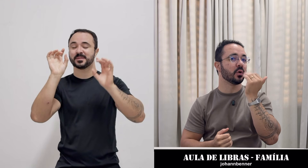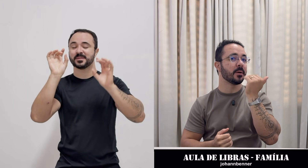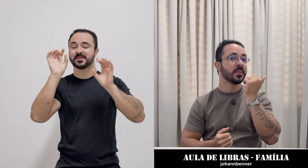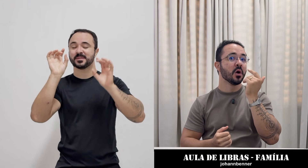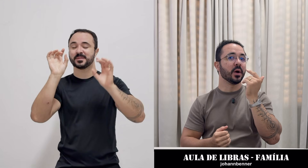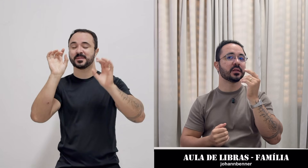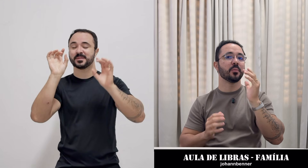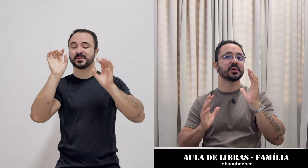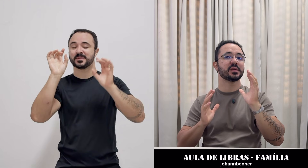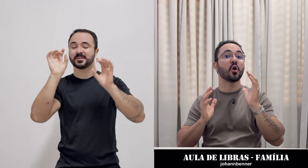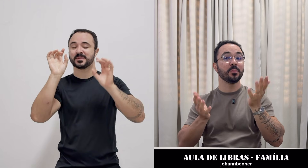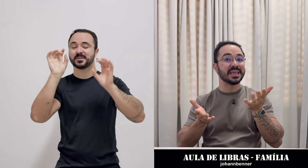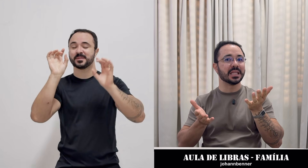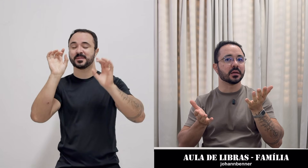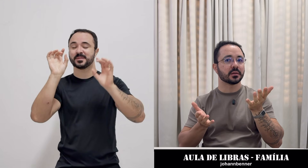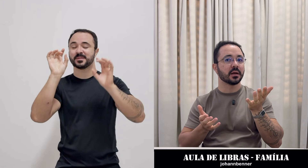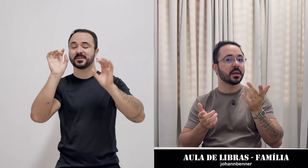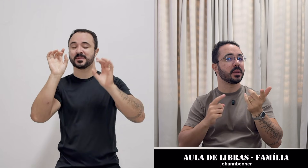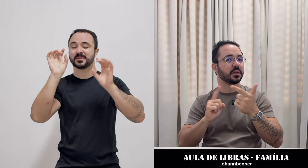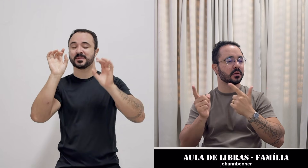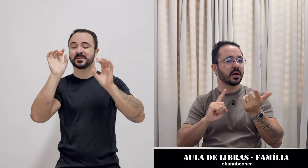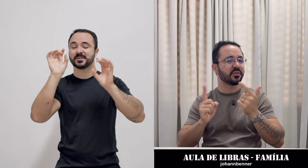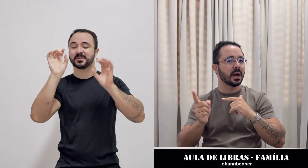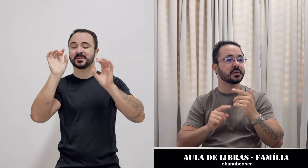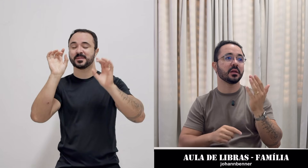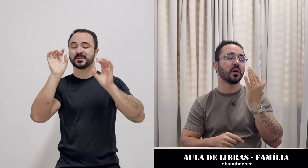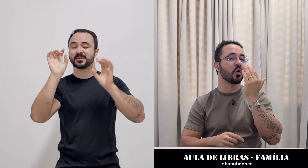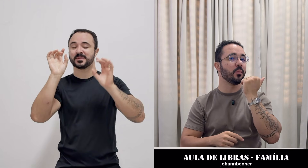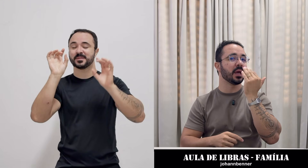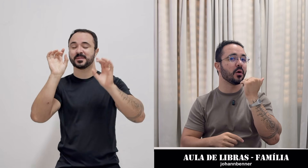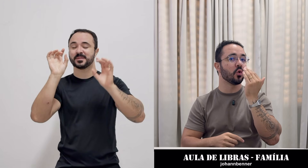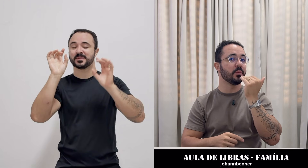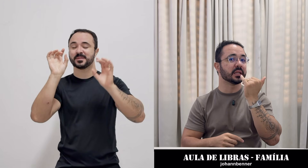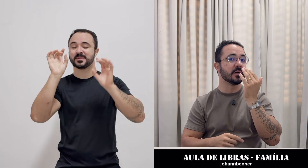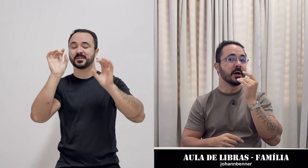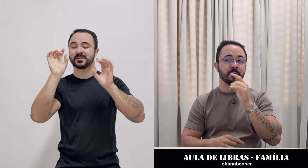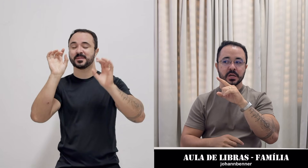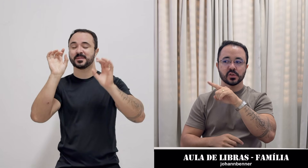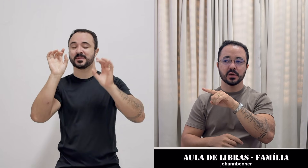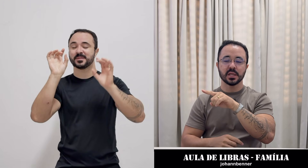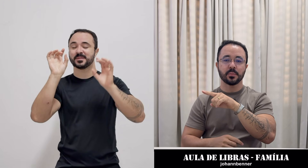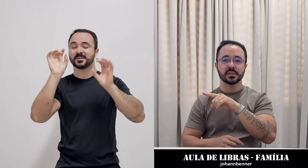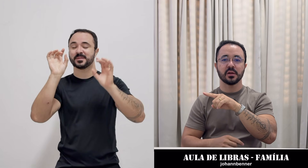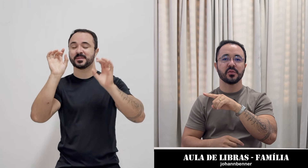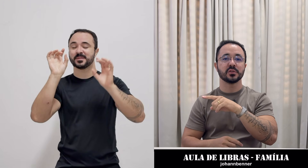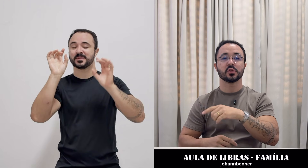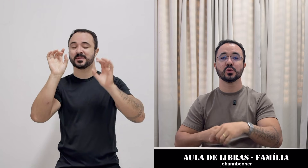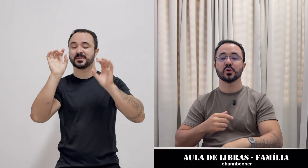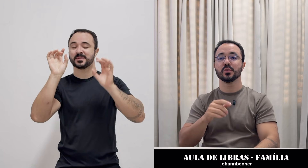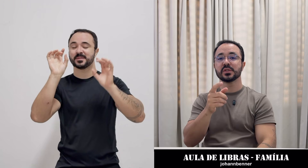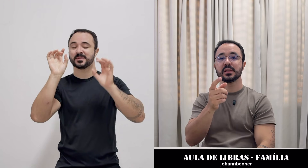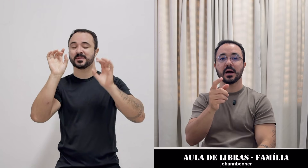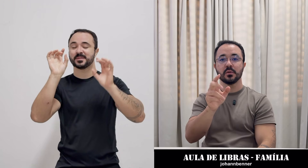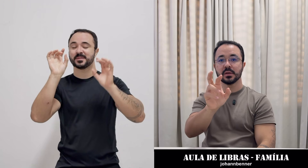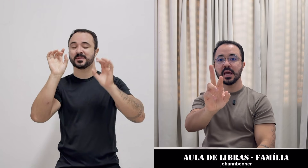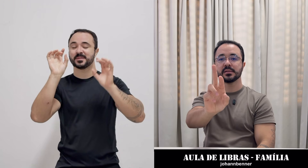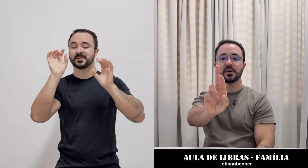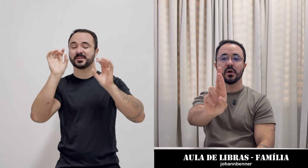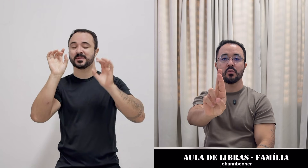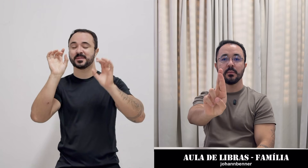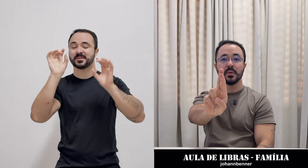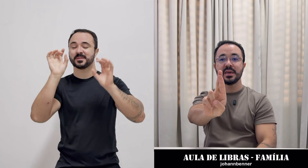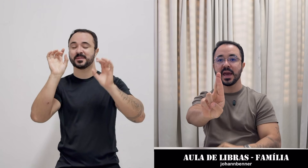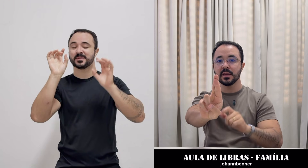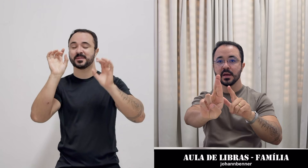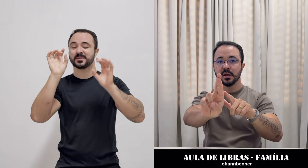frente da boca, ou então pode ser comida, tá? Dependendo da frase ali, ó, comer ou comida. Só que depois ele fez junto o sinal, que é esse